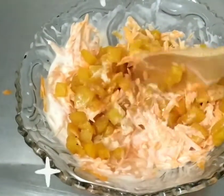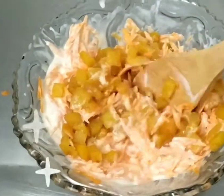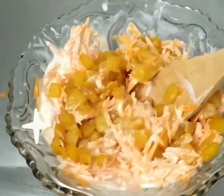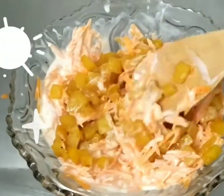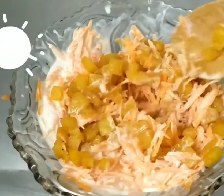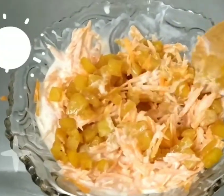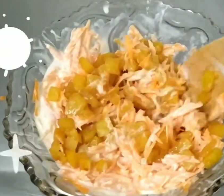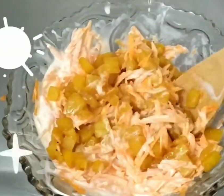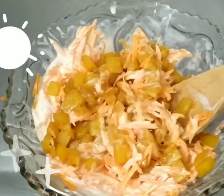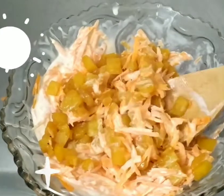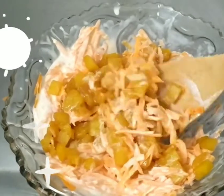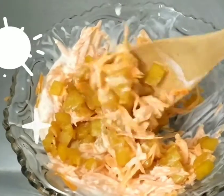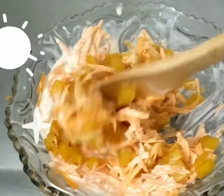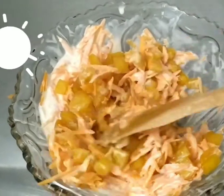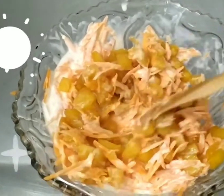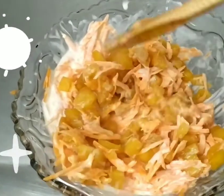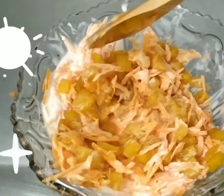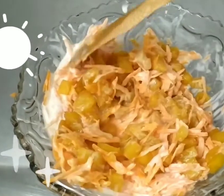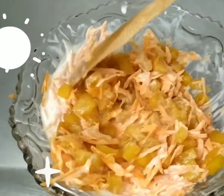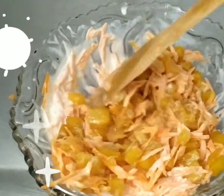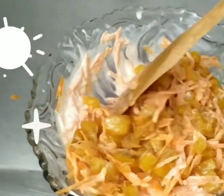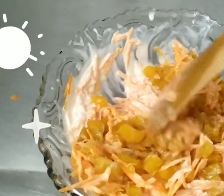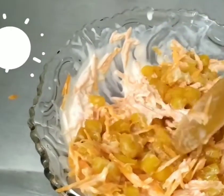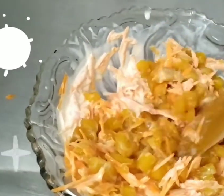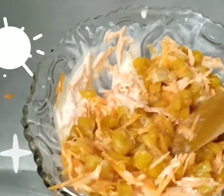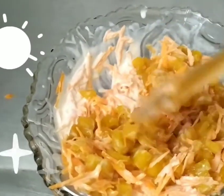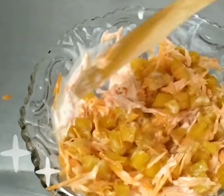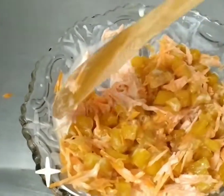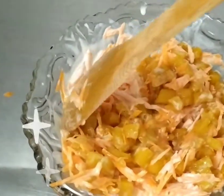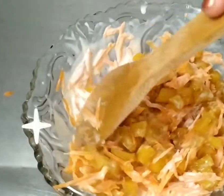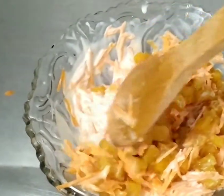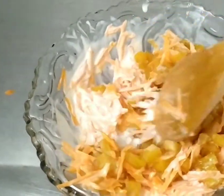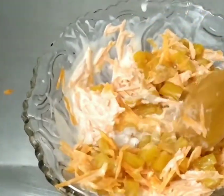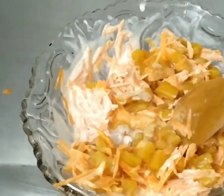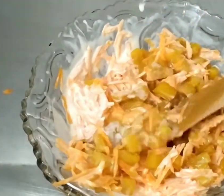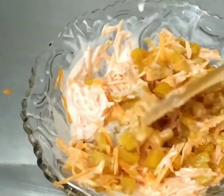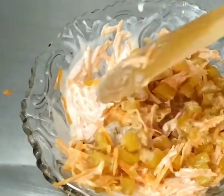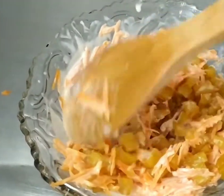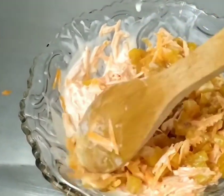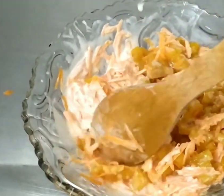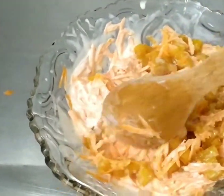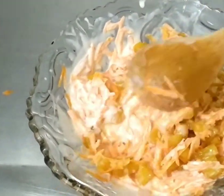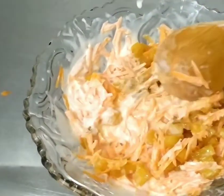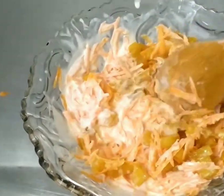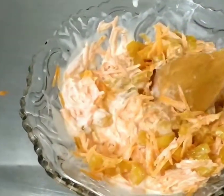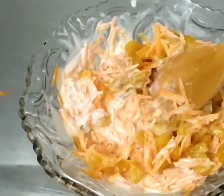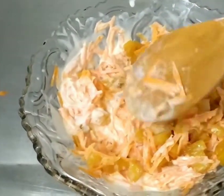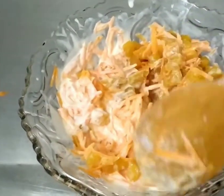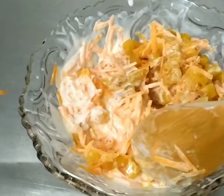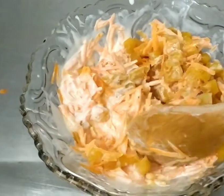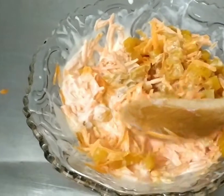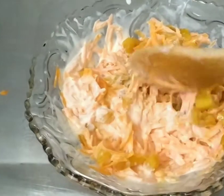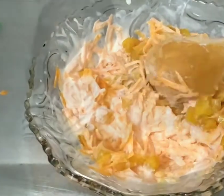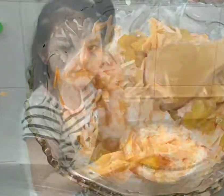Me la quiero tragar de una vez porque la veo muy deliciosa.